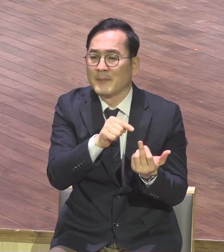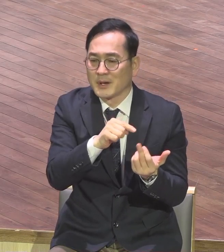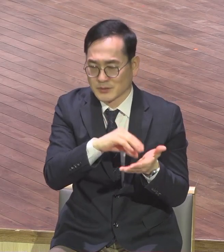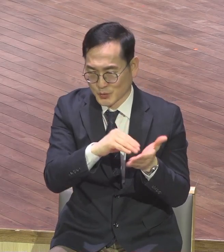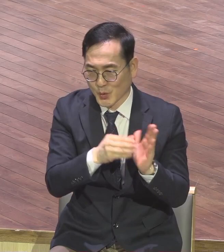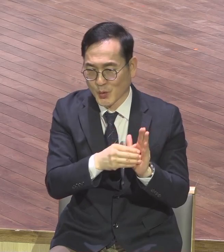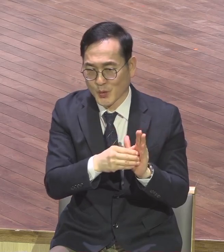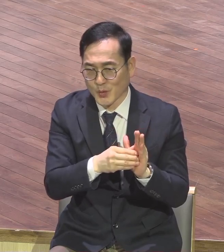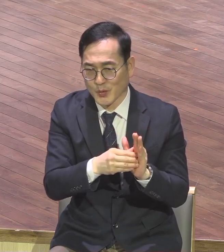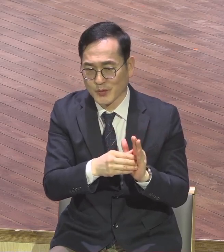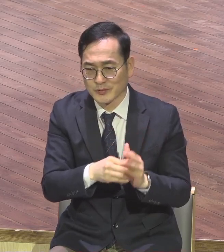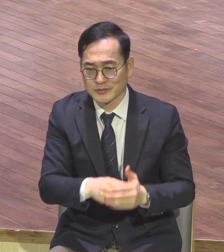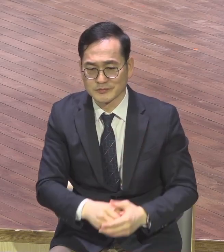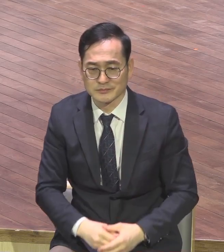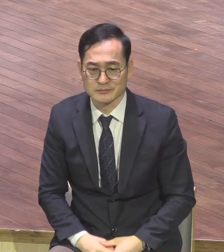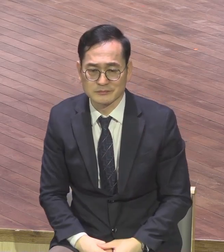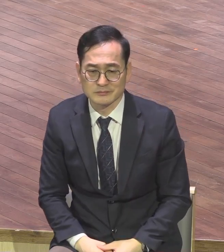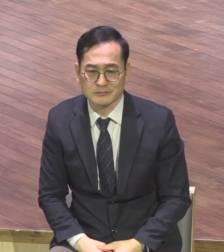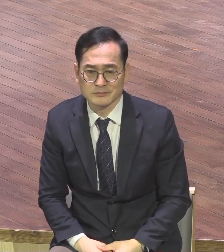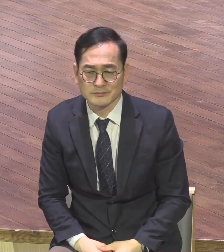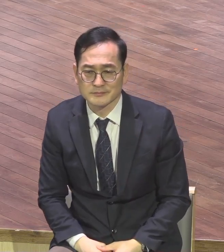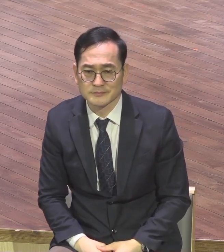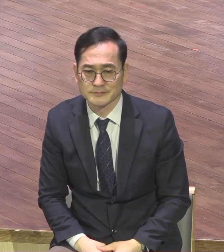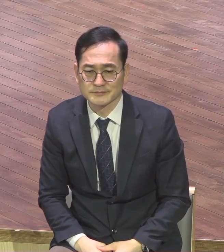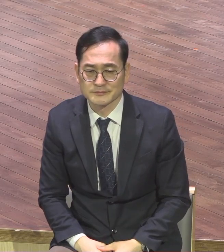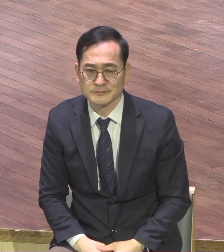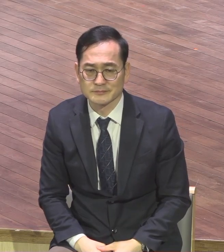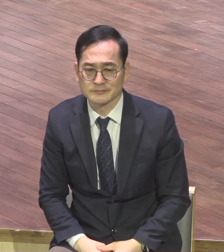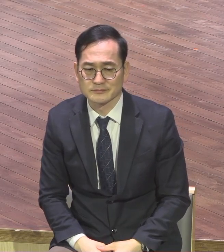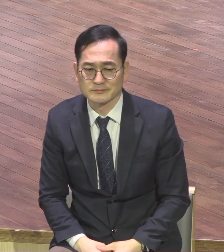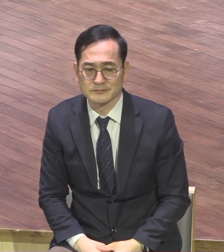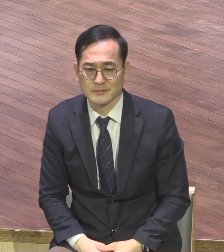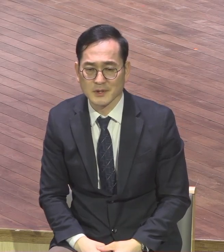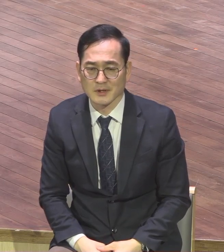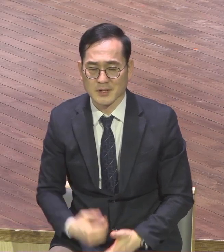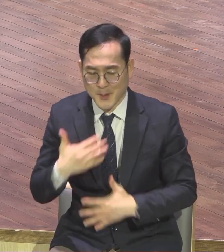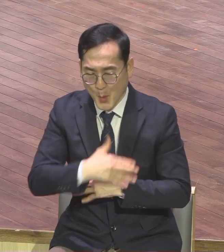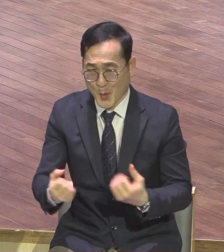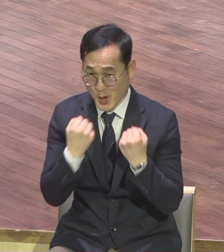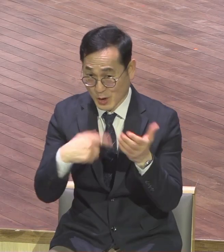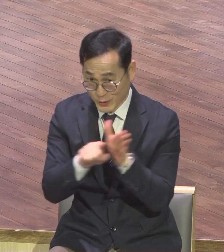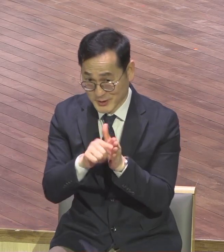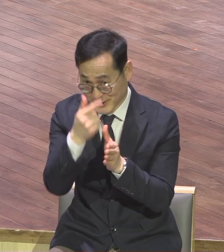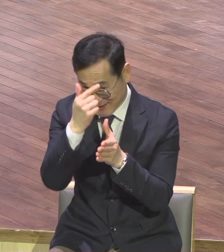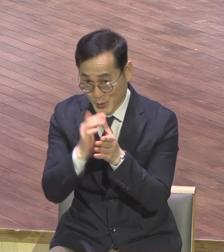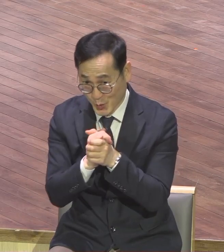주시고 모두 다 건강한 모습으로 사역하다가 돌아올 수 있도록 기도해 주시기 바랍니다.